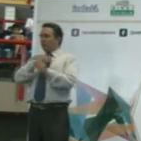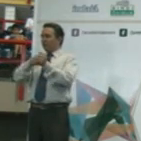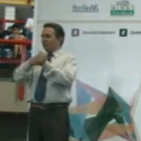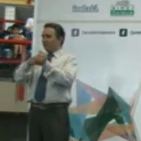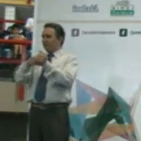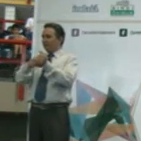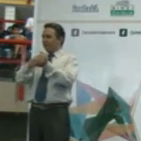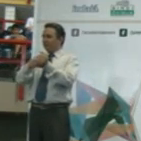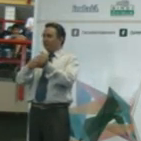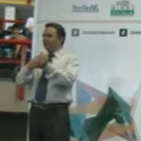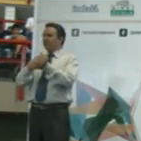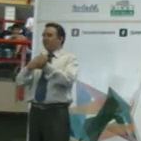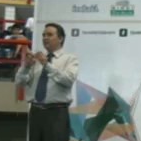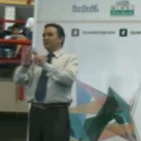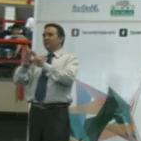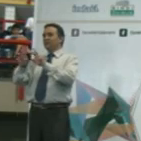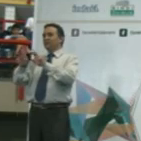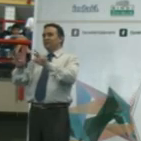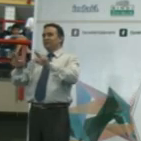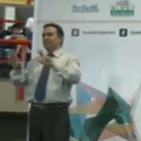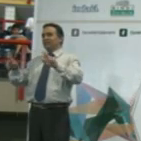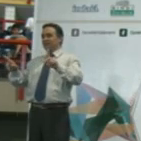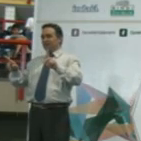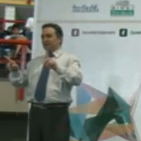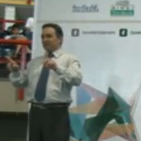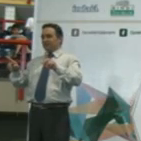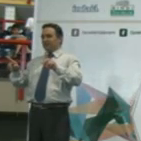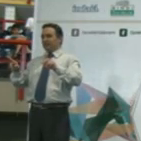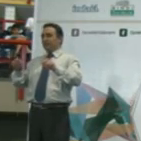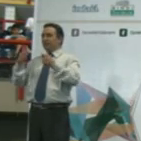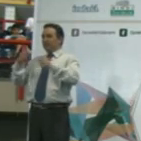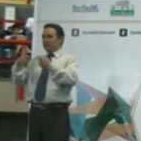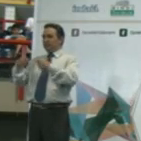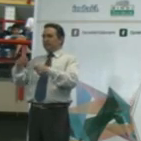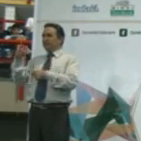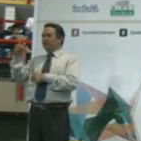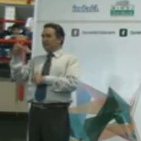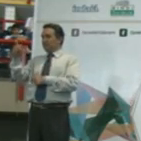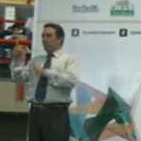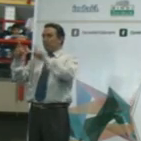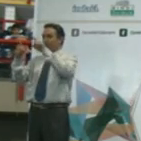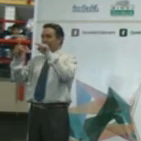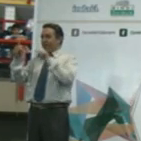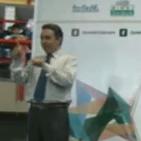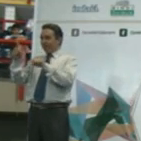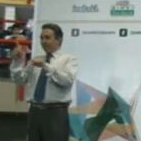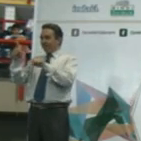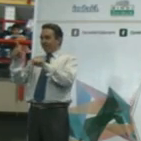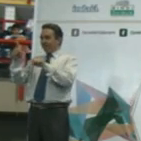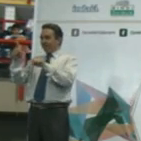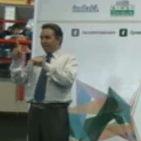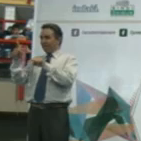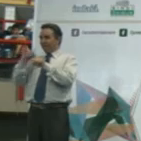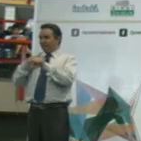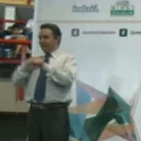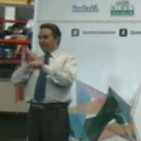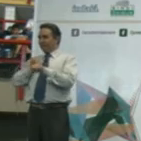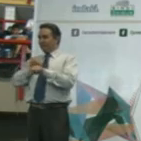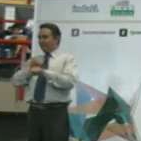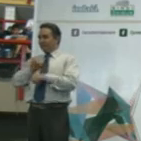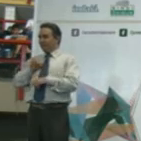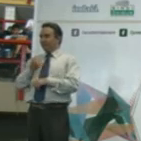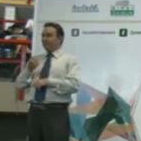seriam formadas a partir de quê? A partir das permutações de um número, que tem os algarismos 1, 2, 3,